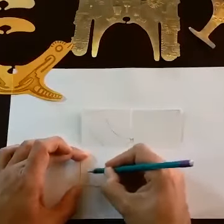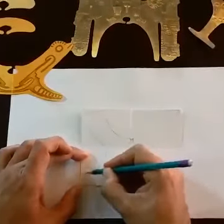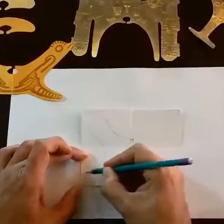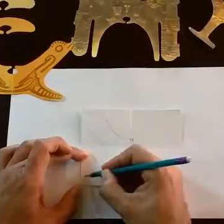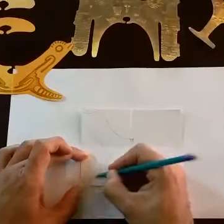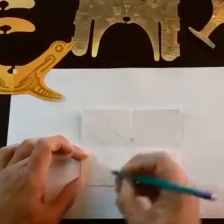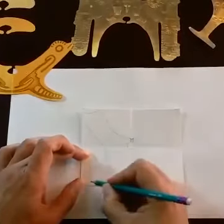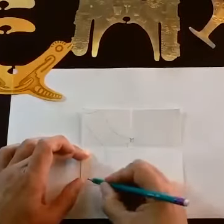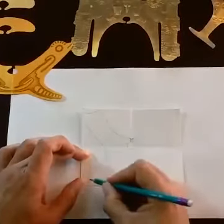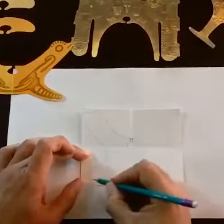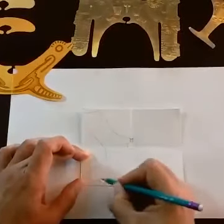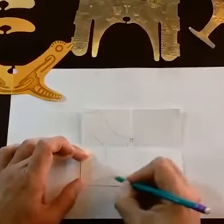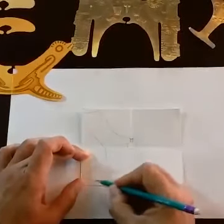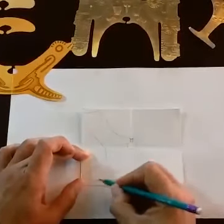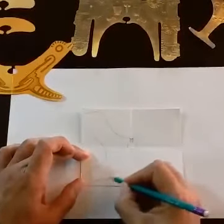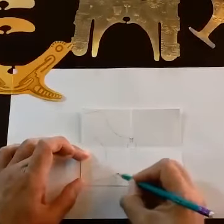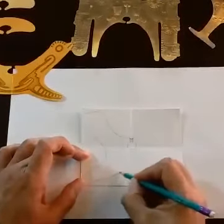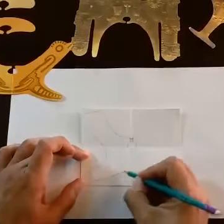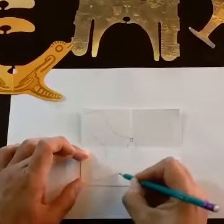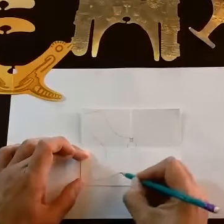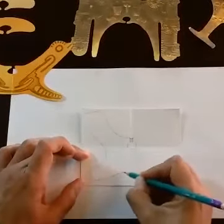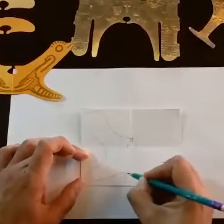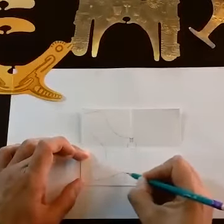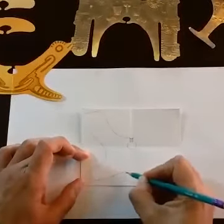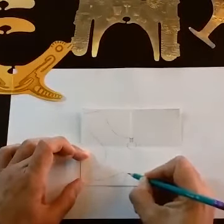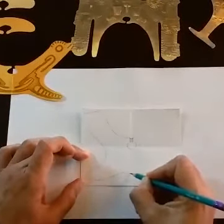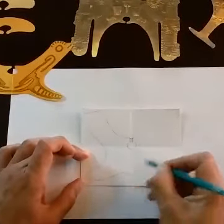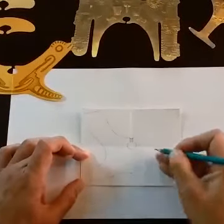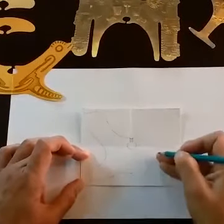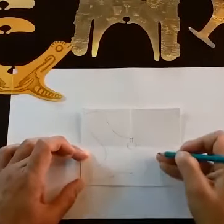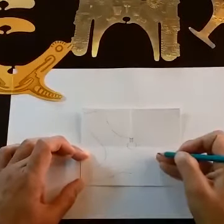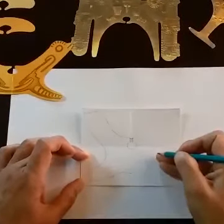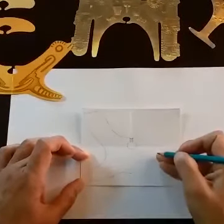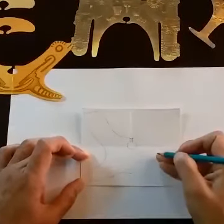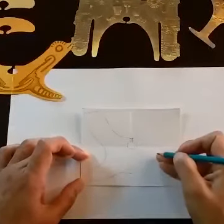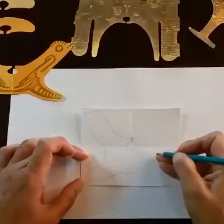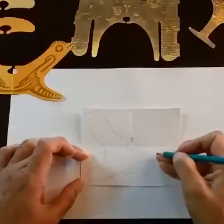Como ya tenemos la mitad del dibujo, doblemos la hoja y recortemos.